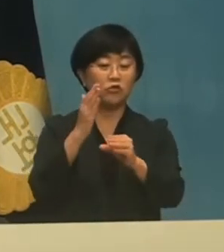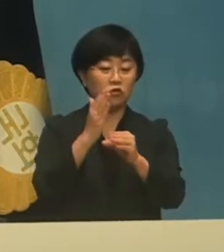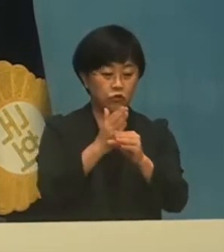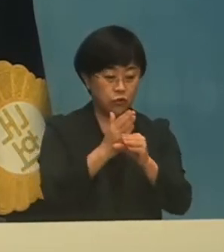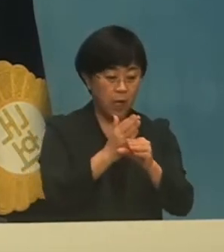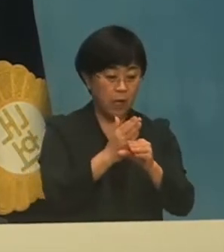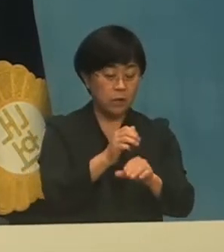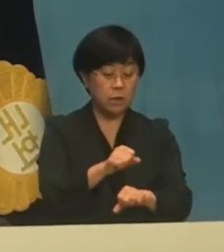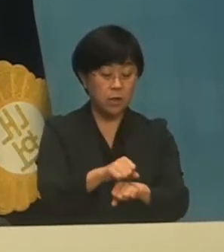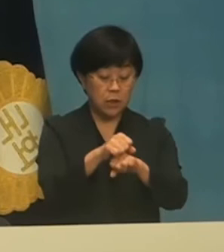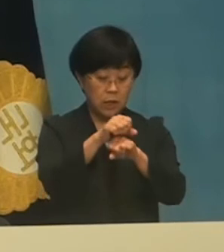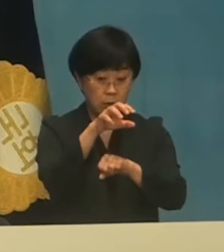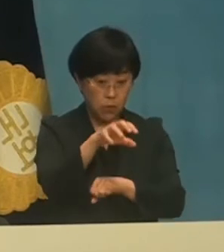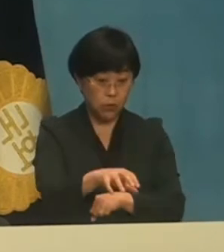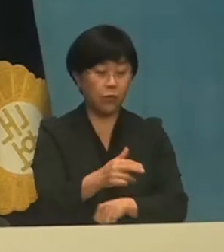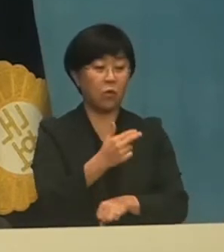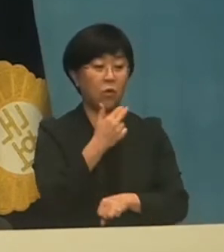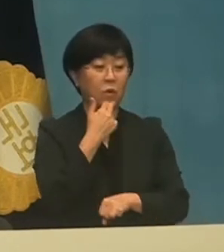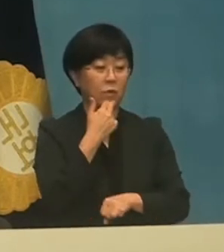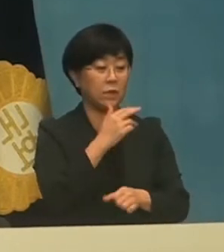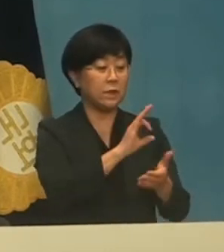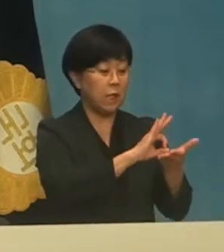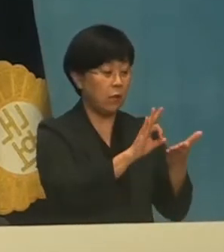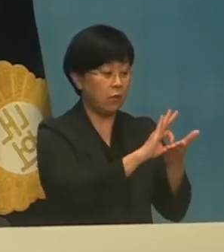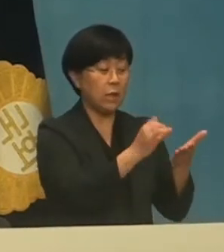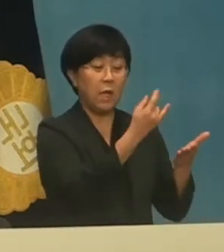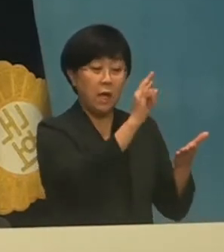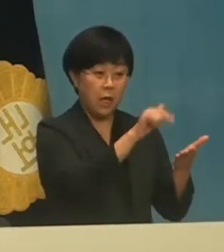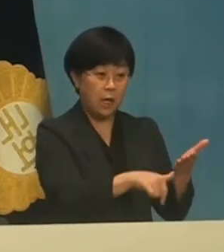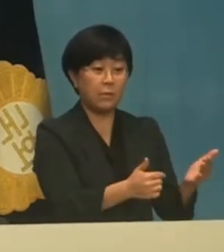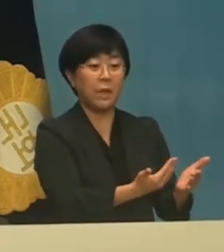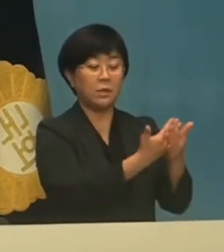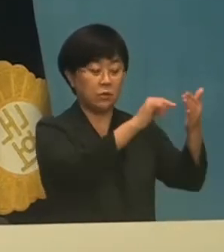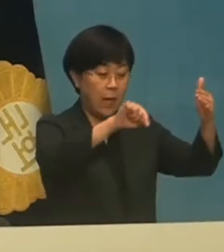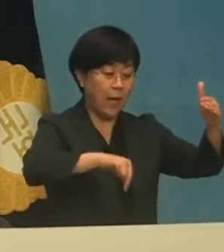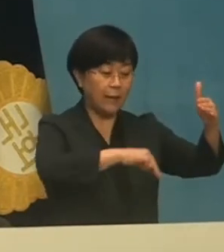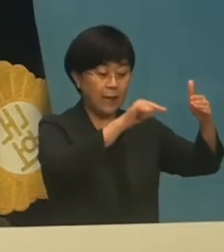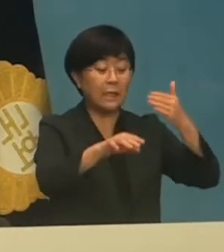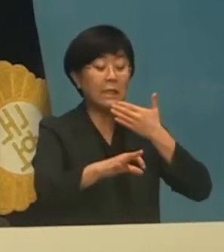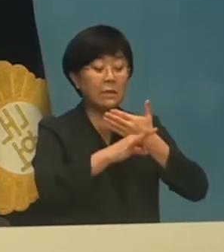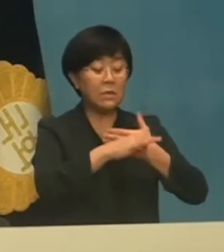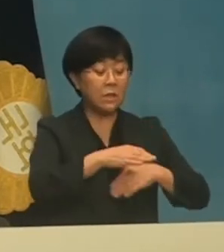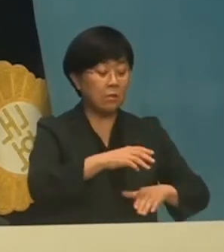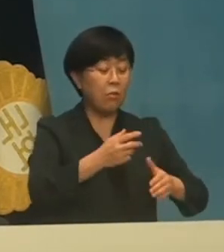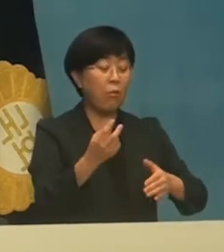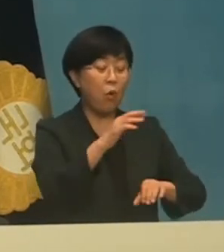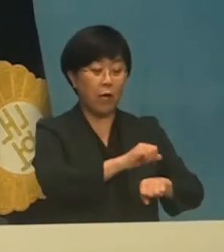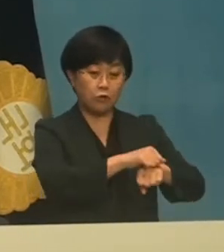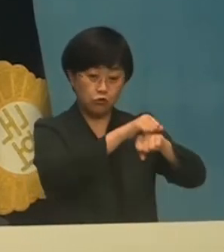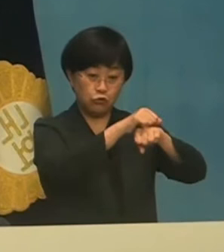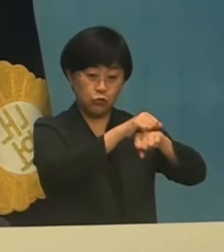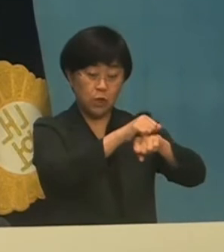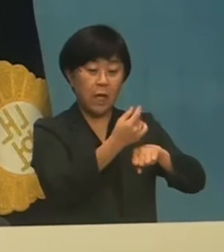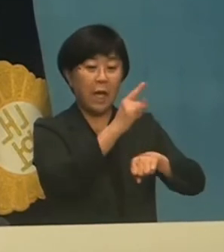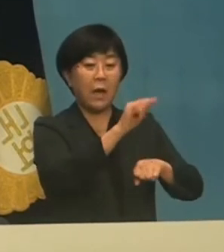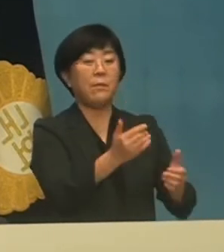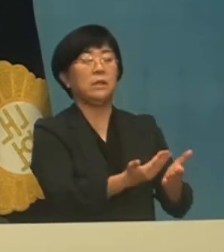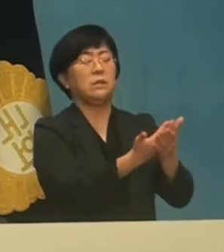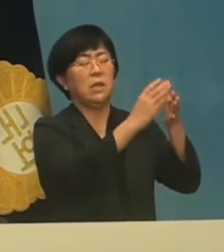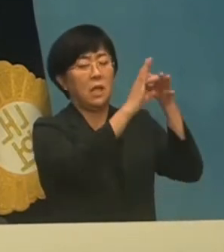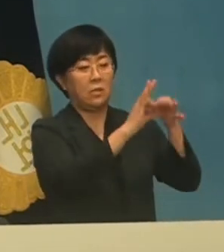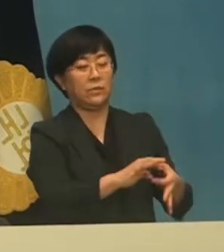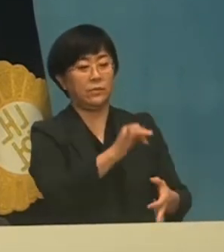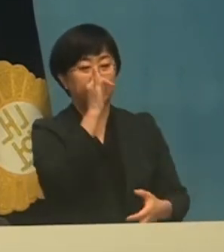저장시설도 없는 상황에서 사용 후 핵연료를 핵발전소 내에 임시 저장한 상태로 핵발전이 계속되어